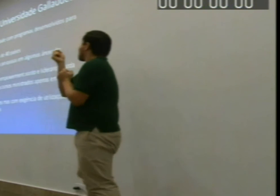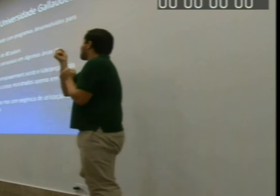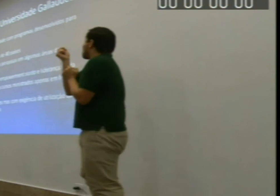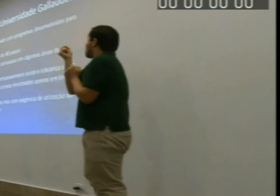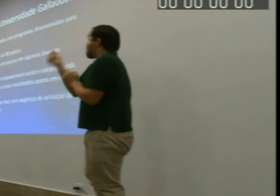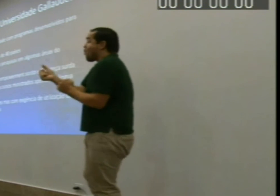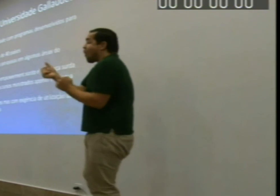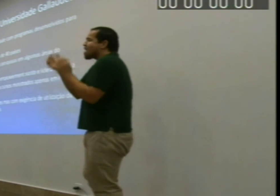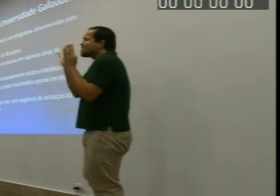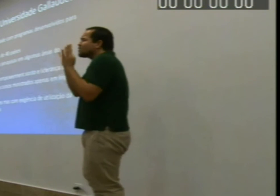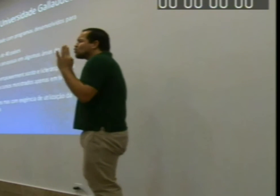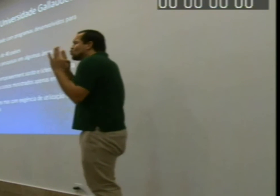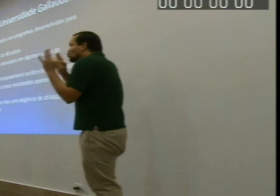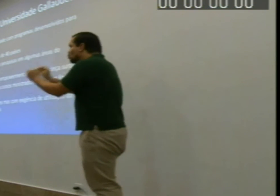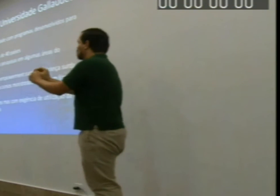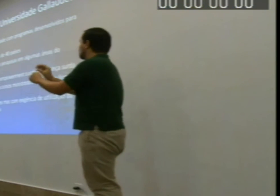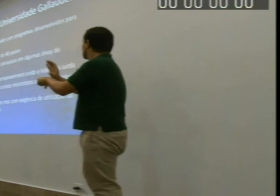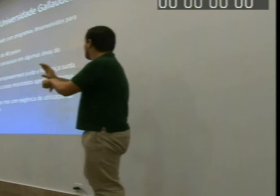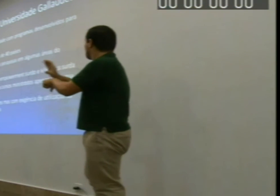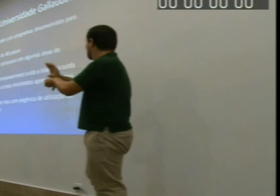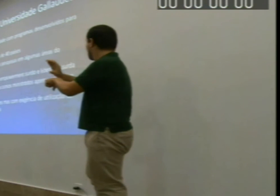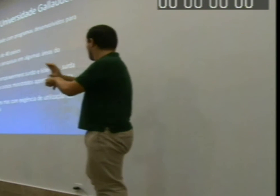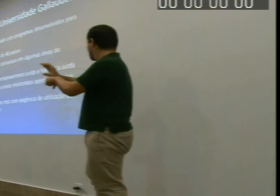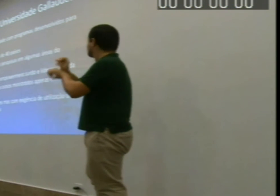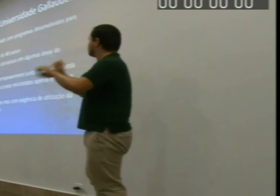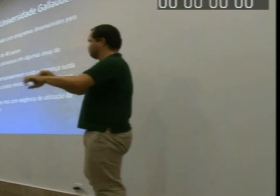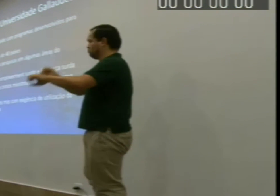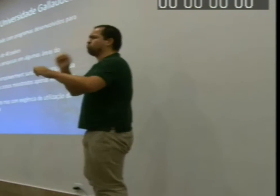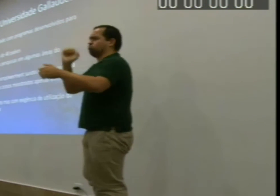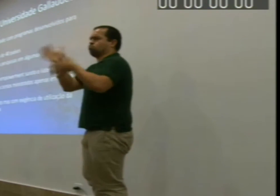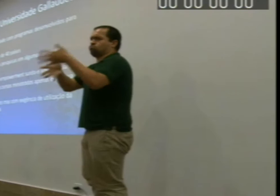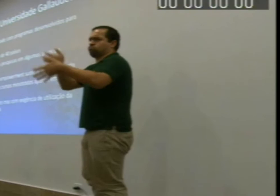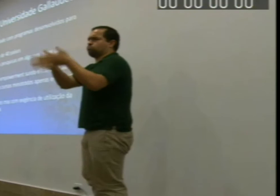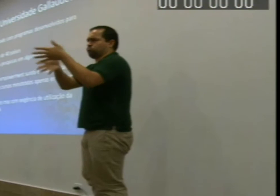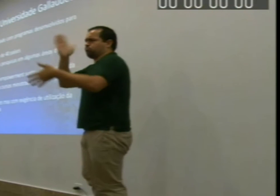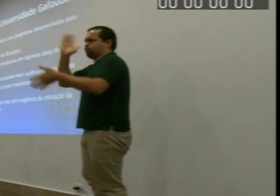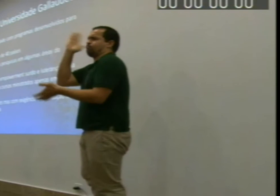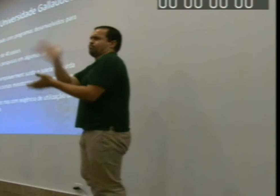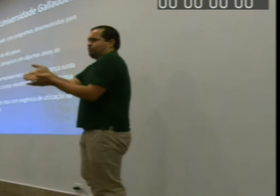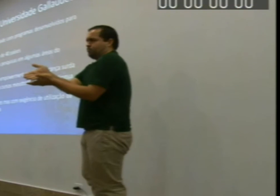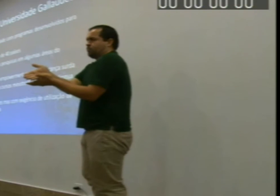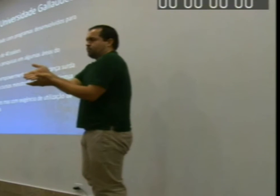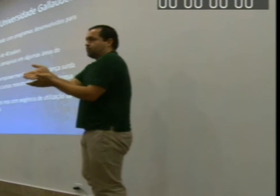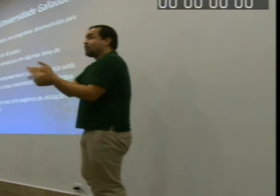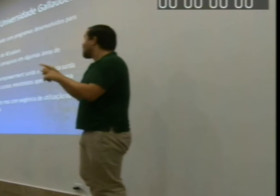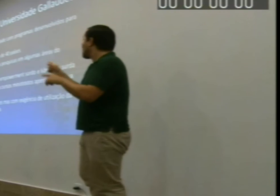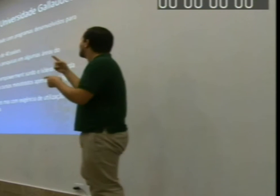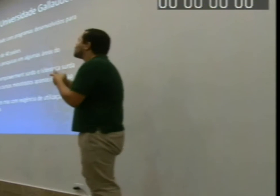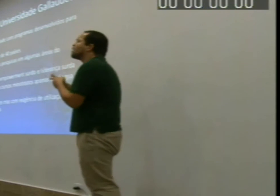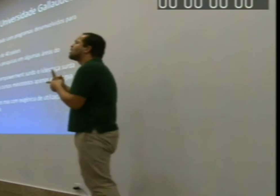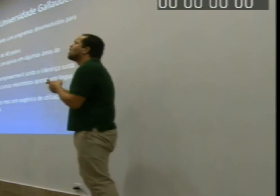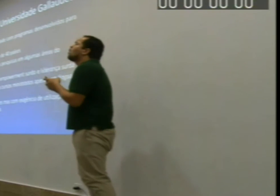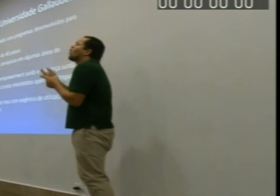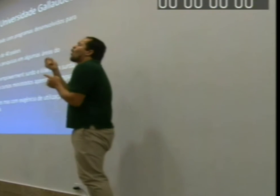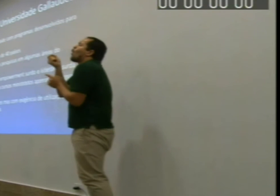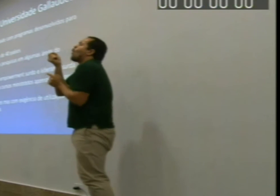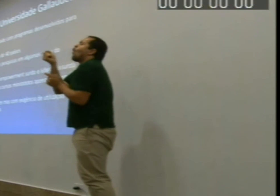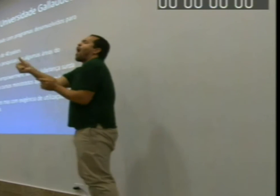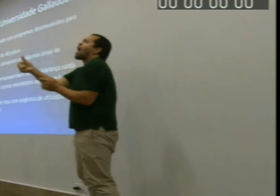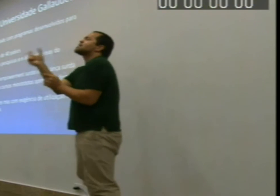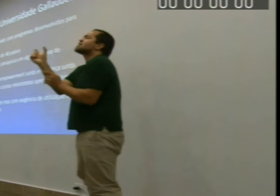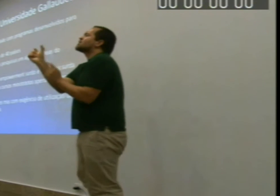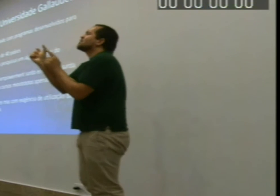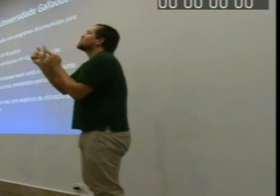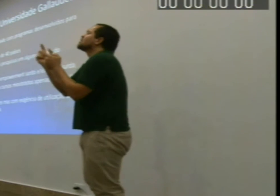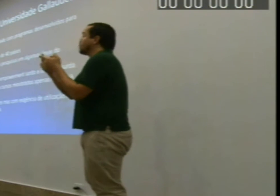surdos quase todos os cursos eles são apresentados em línguas de sinais sim